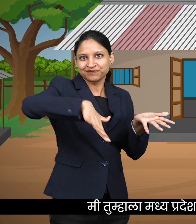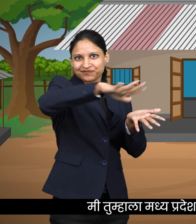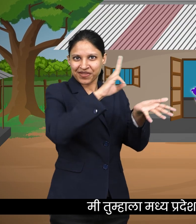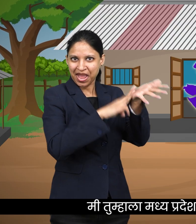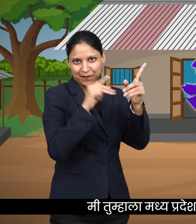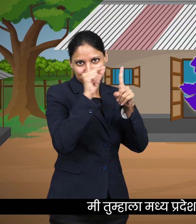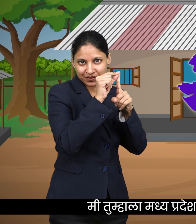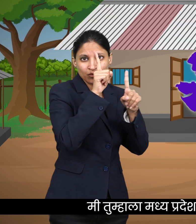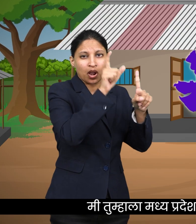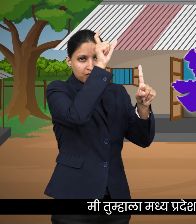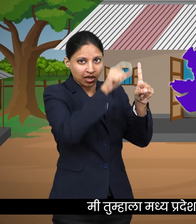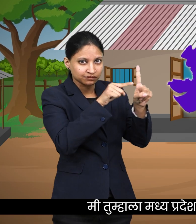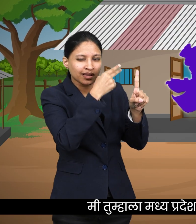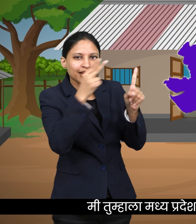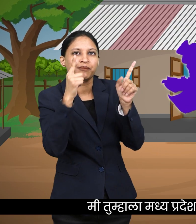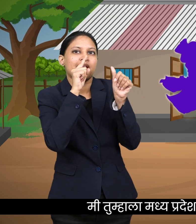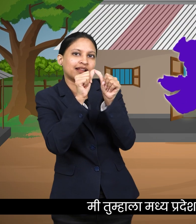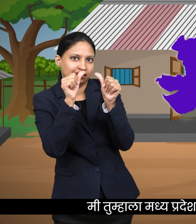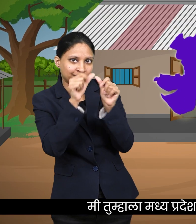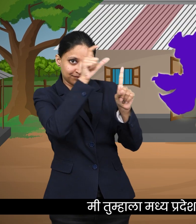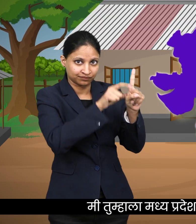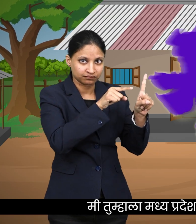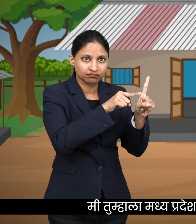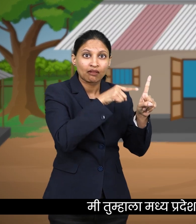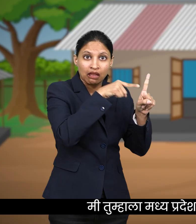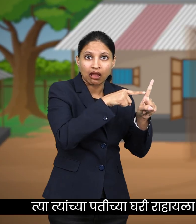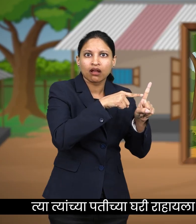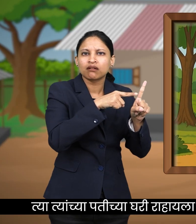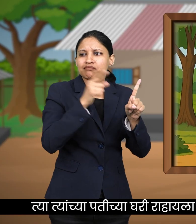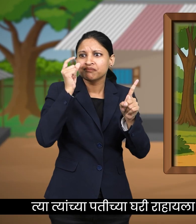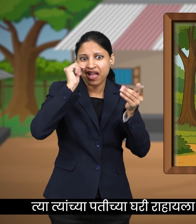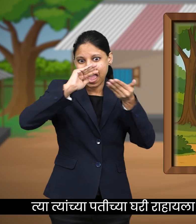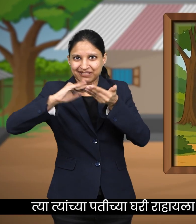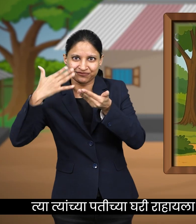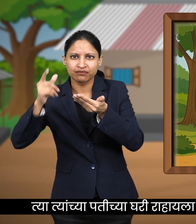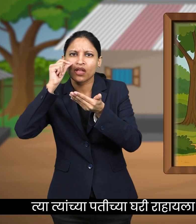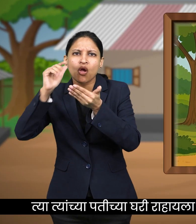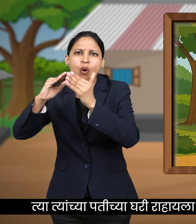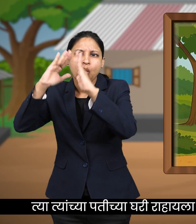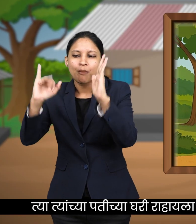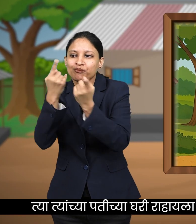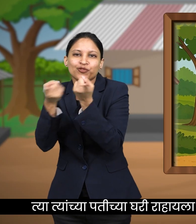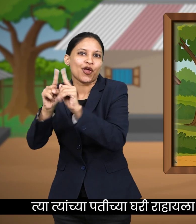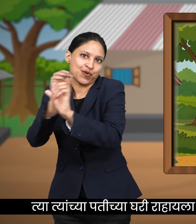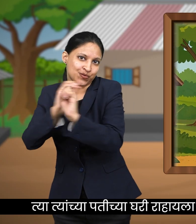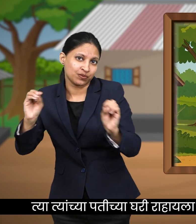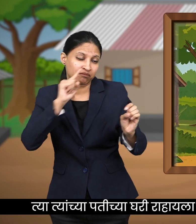मध्य प्रदेशातील अनिताबाईंची गोष्ट सांगते. त्या त्यांच्या पतीच्या घरी राहायला तयार